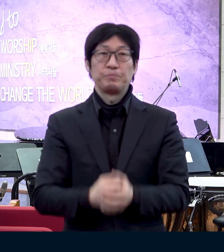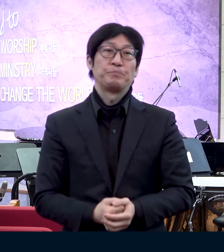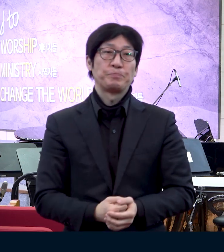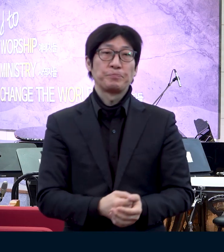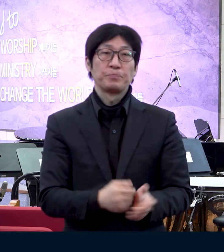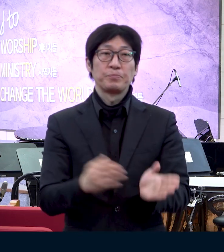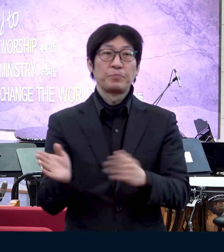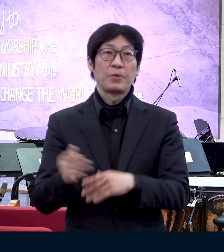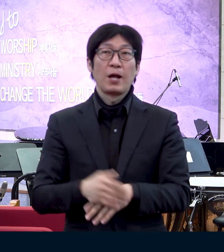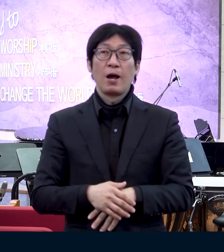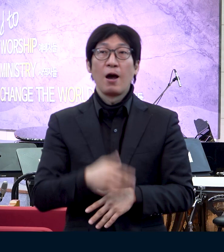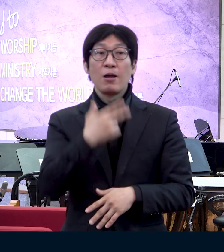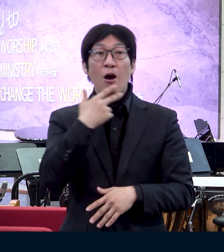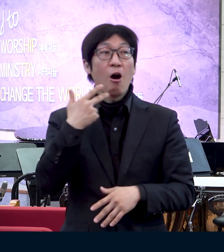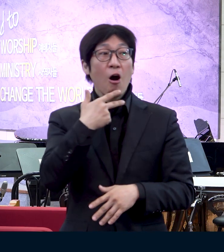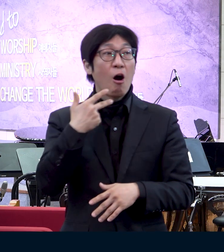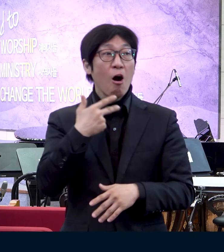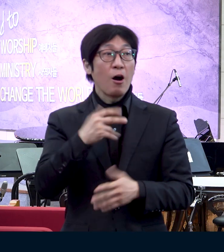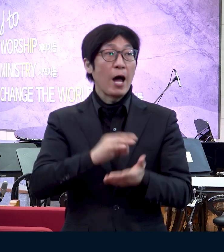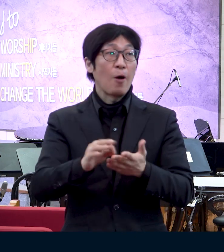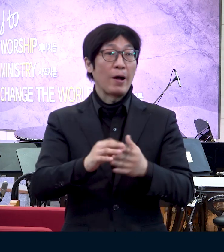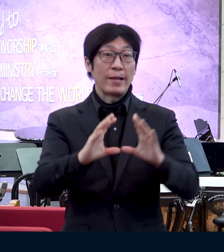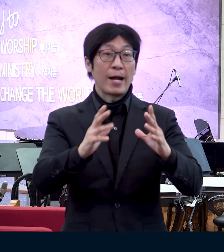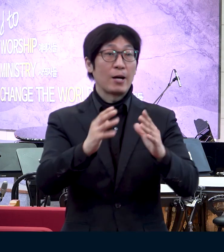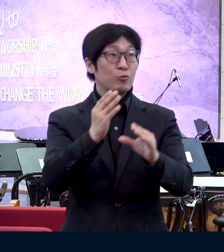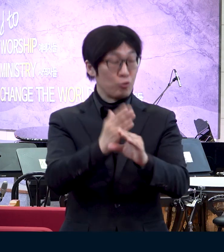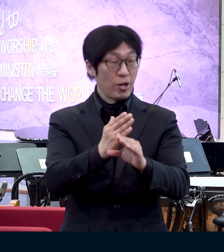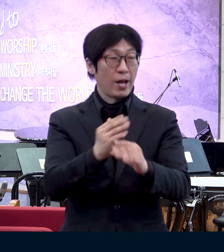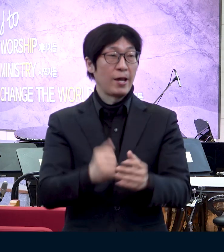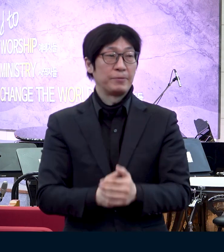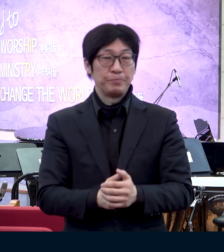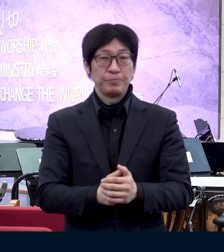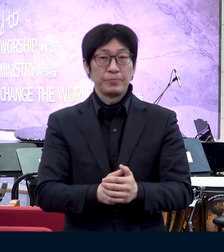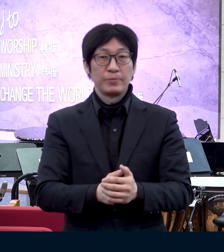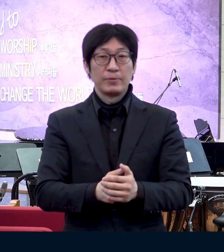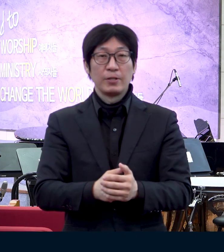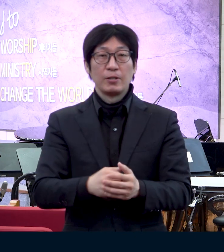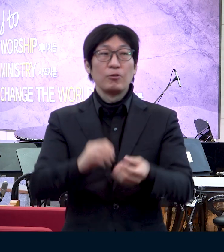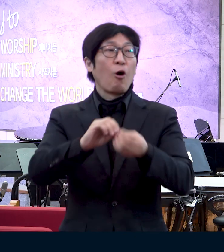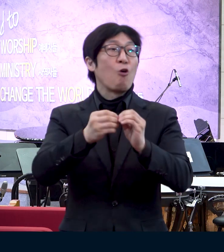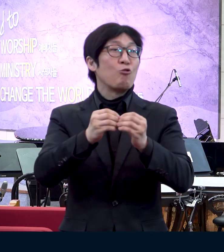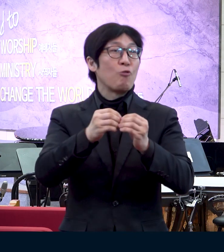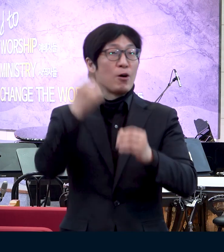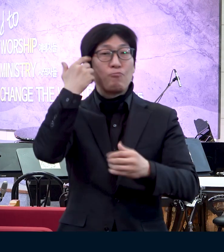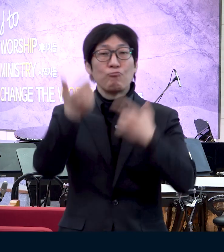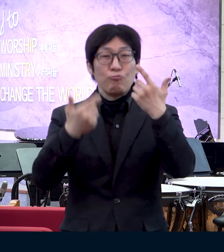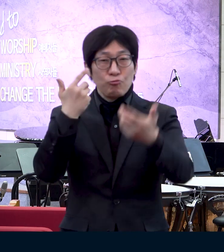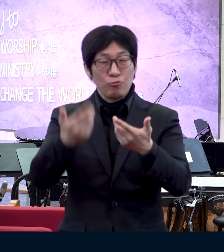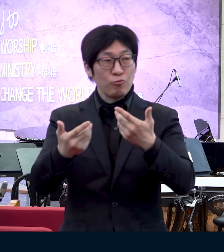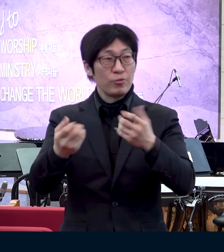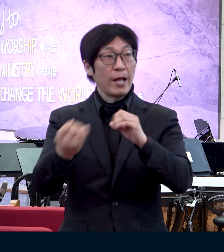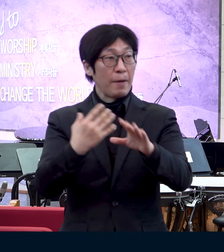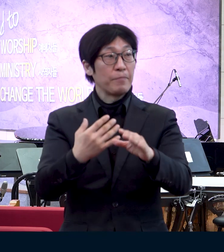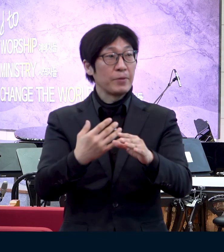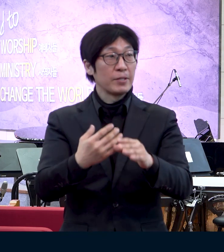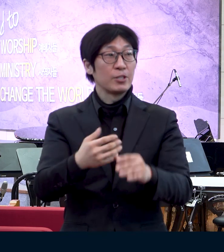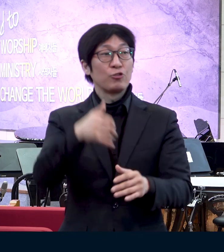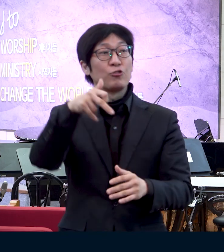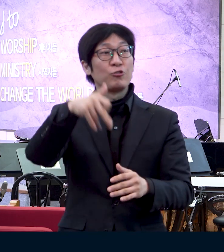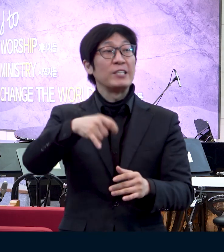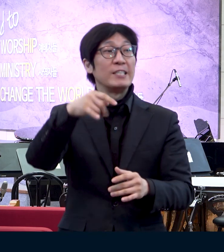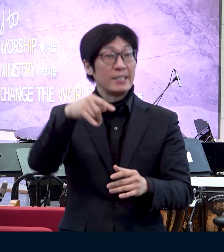영어권에서 사용하는 성경 넌센스 퀴즈 가운데 이런 게 있습니다. 성경에서 아담과